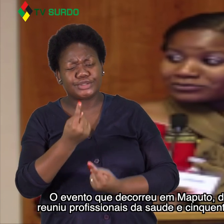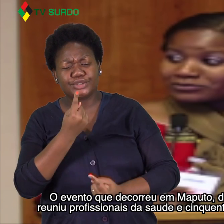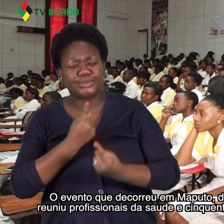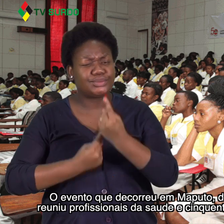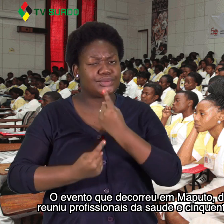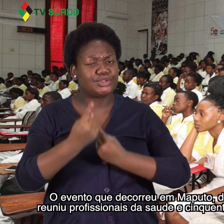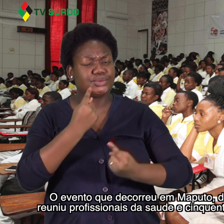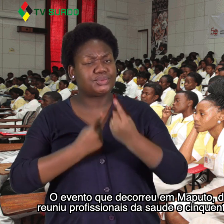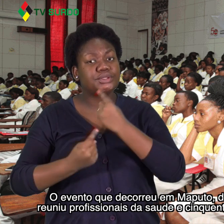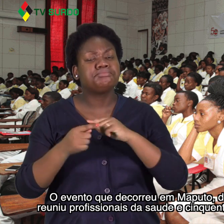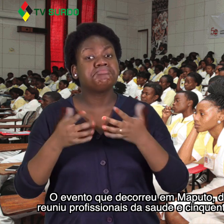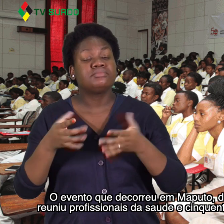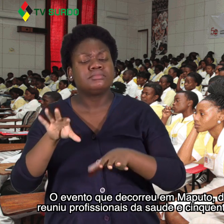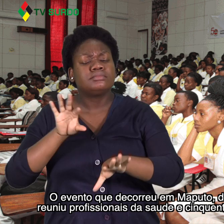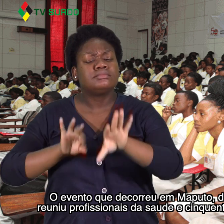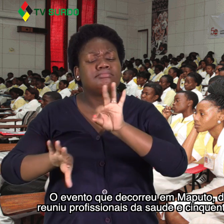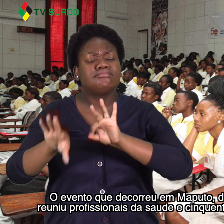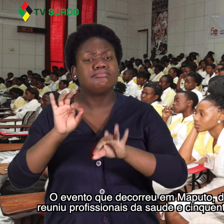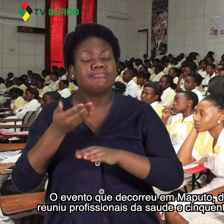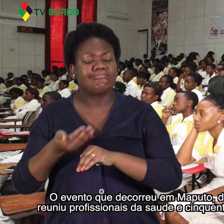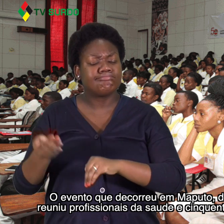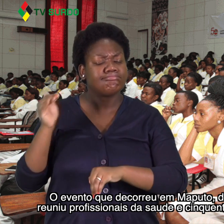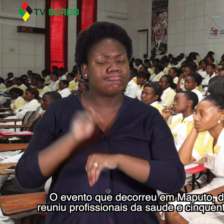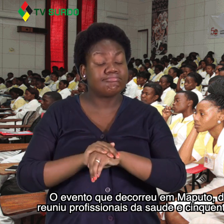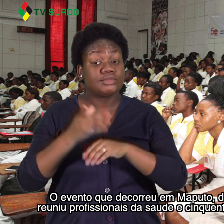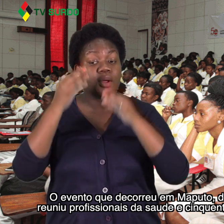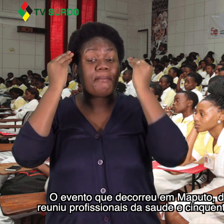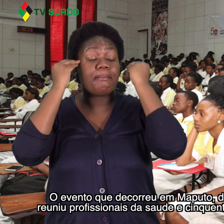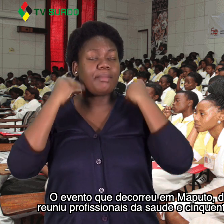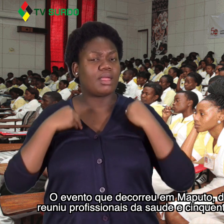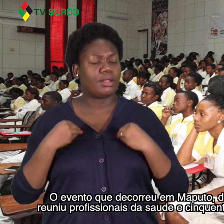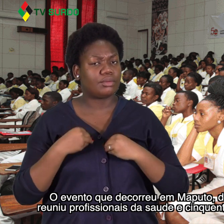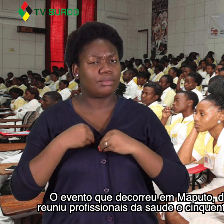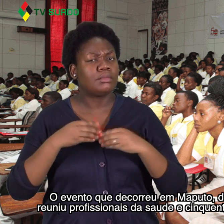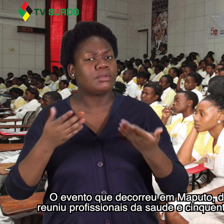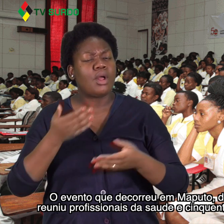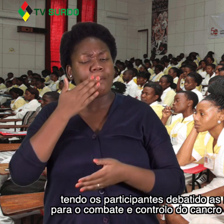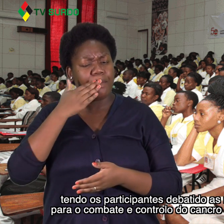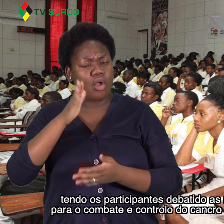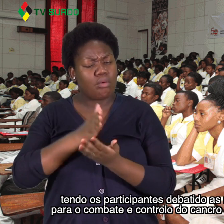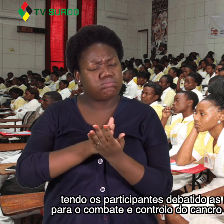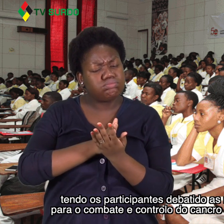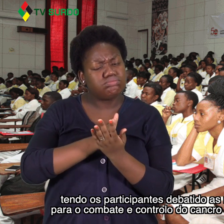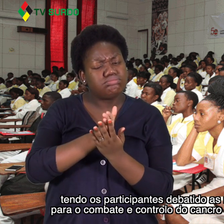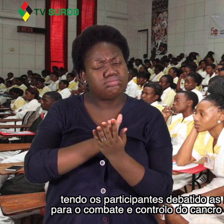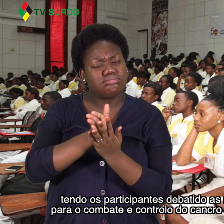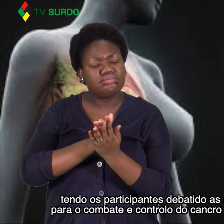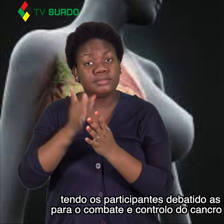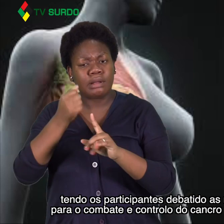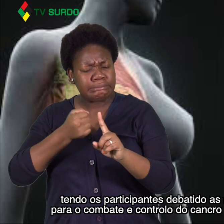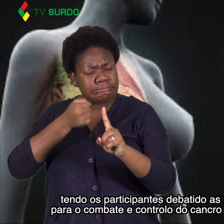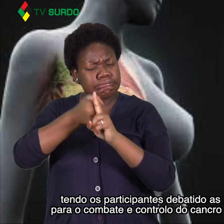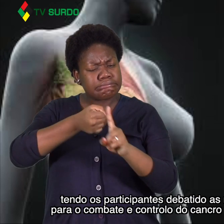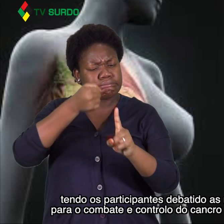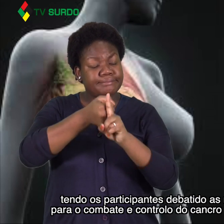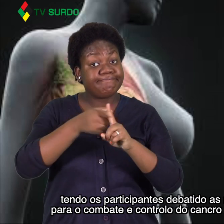Maputo desde a última terça-feira reuniu profissionais de saúde de 59 países do mundo, tendo os participantes debatido